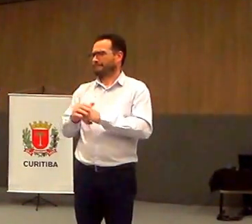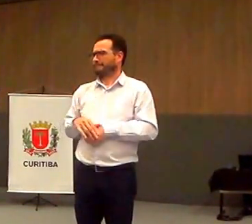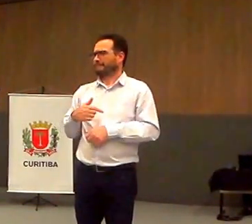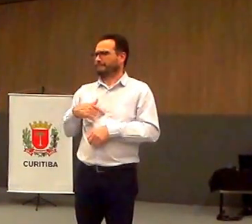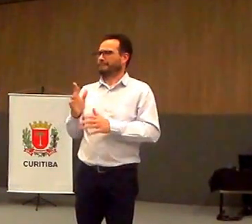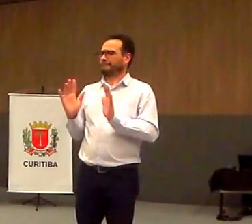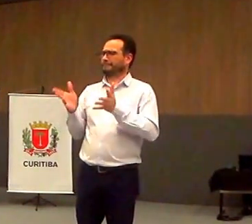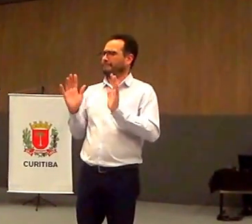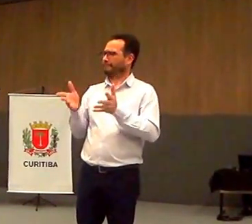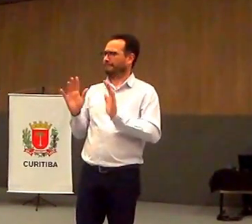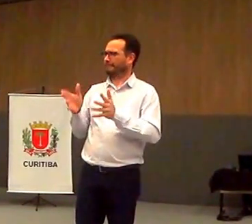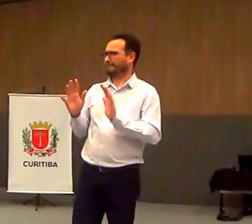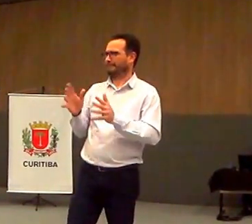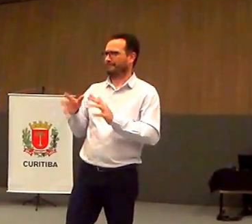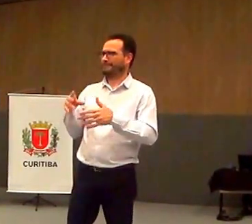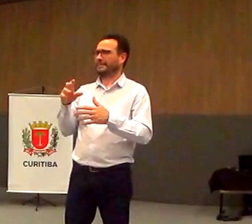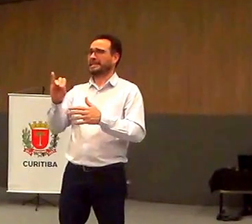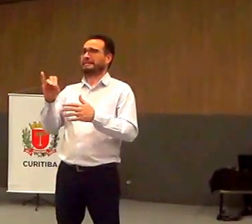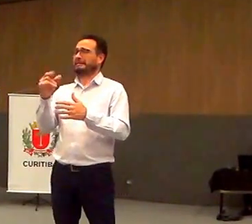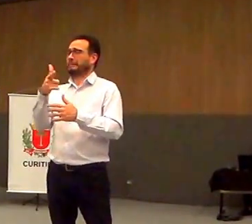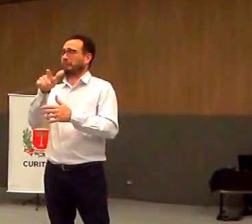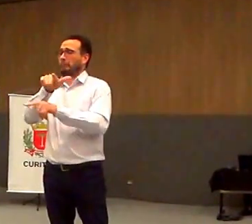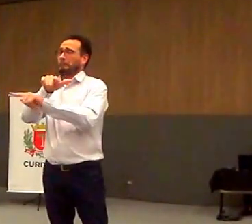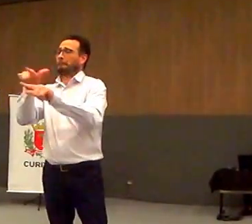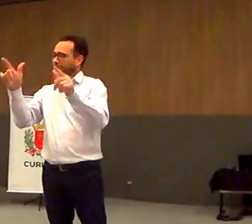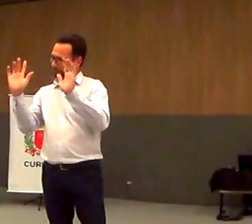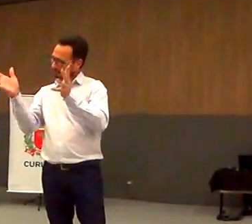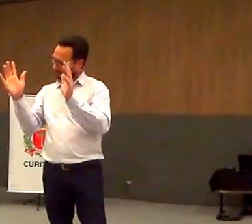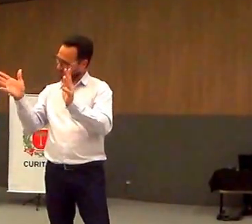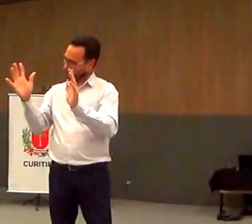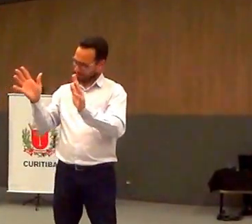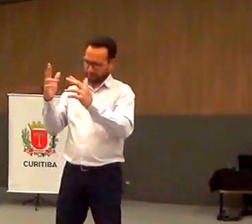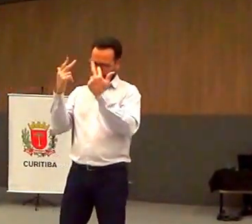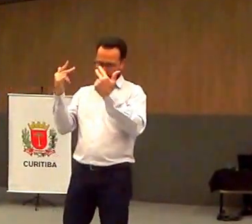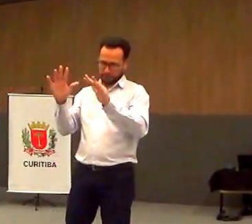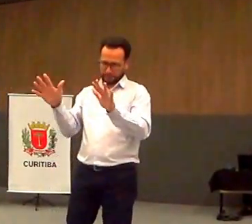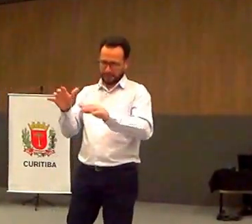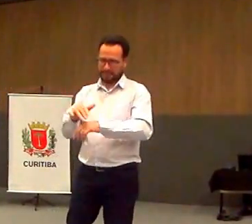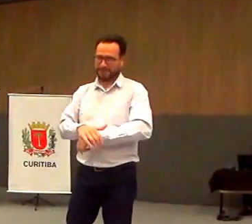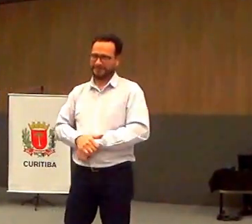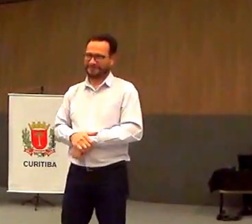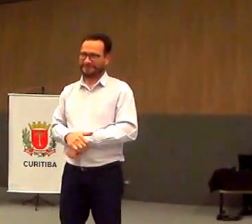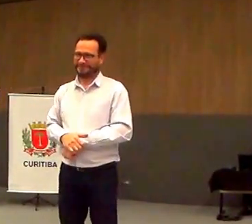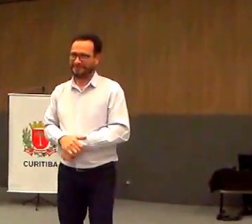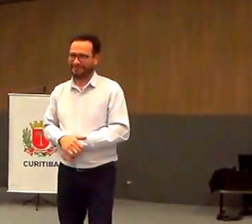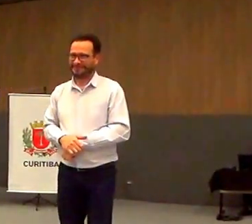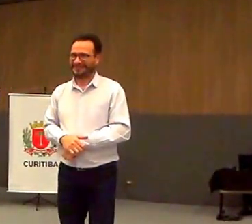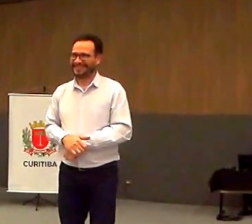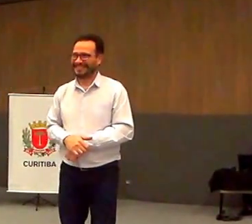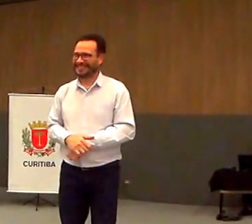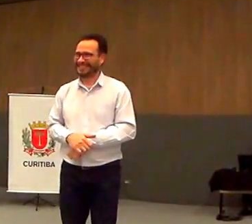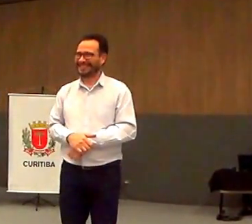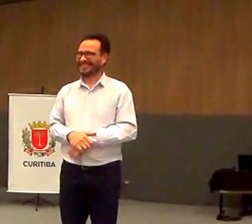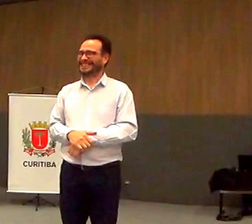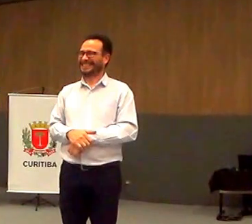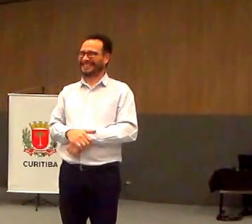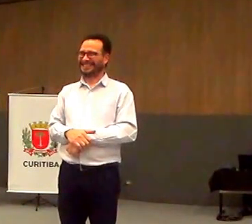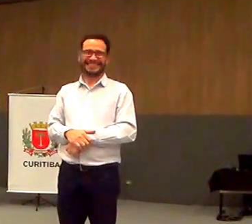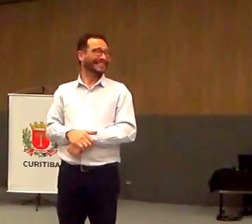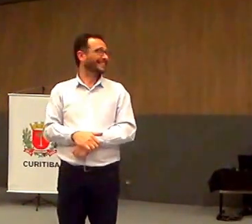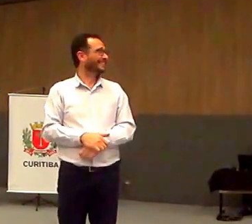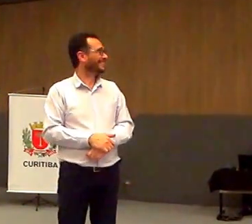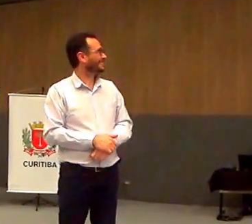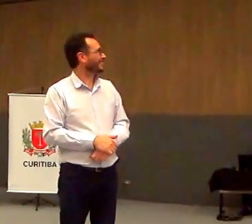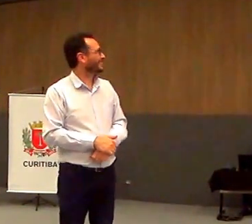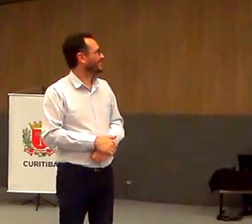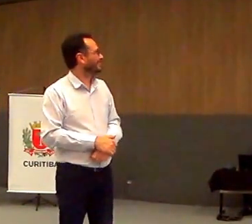Alice, não, Gisele. Gisele tinha perguntado os dados, né? Gisele. Então, no Paraná, no quarto trimestre de